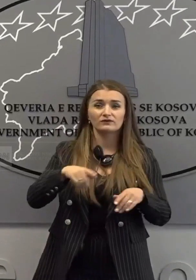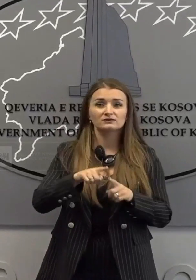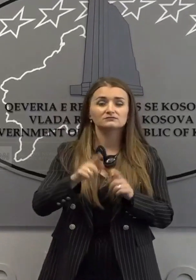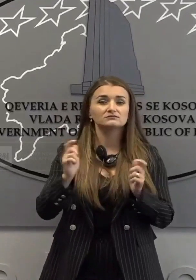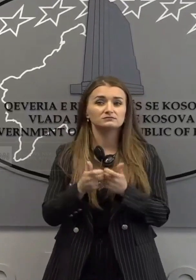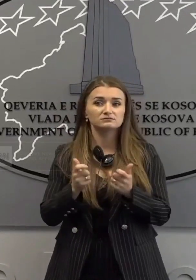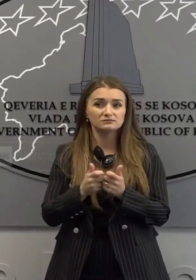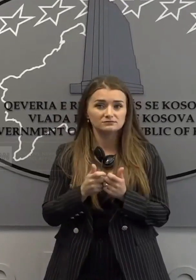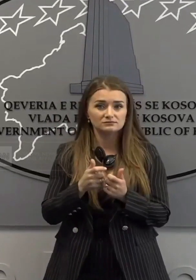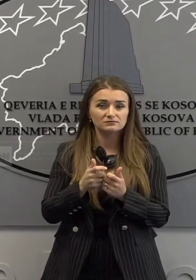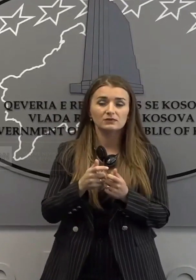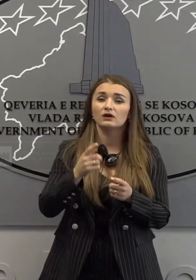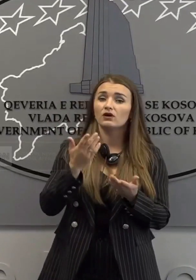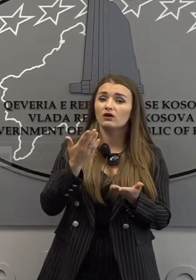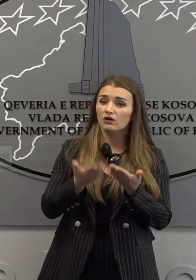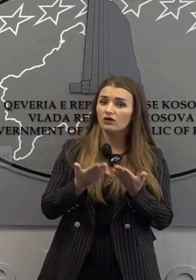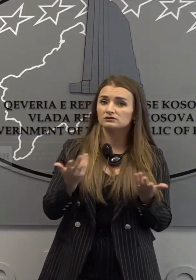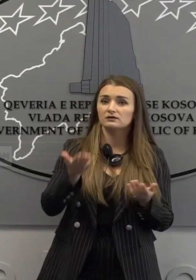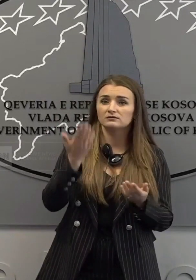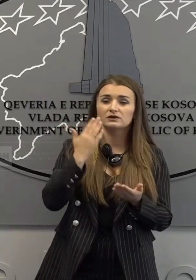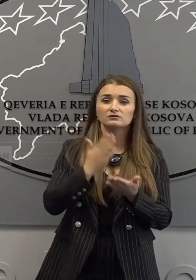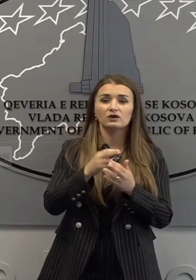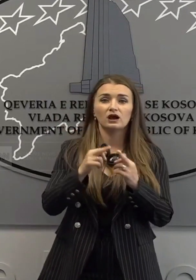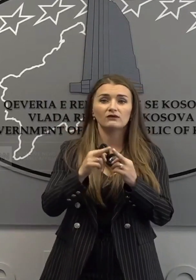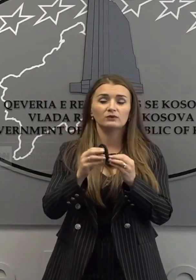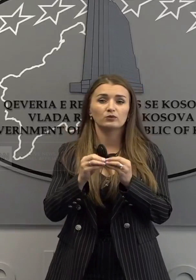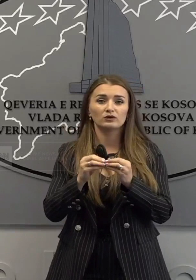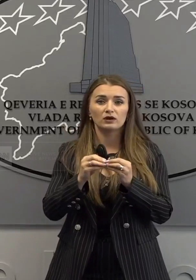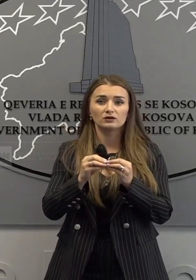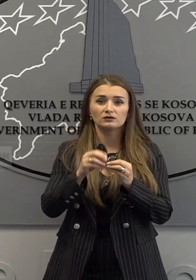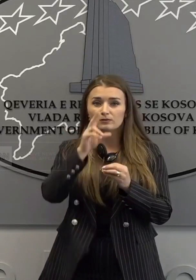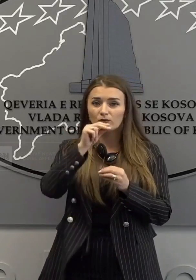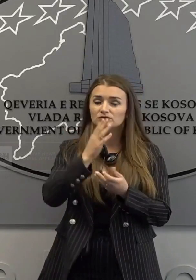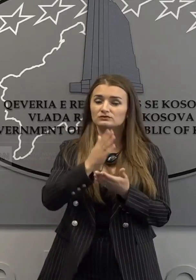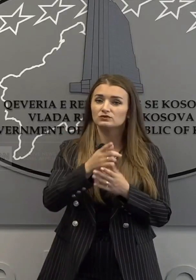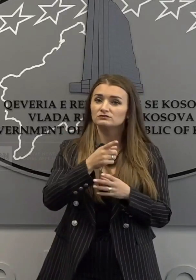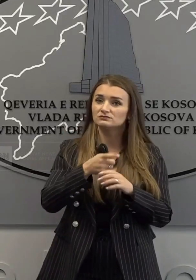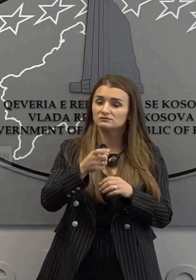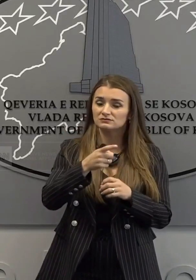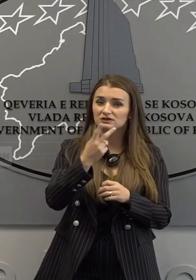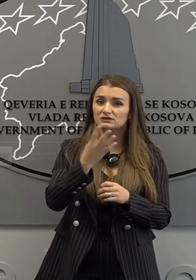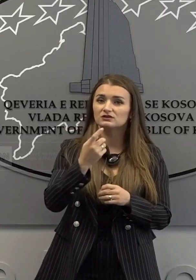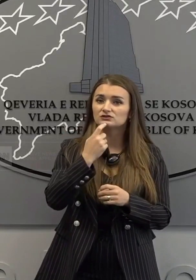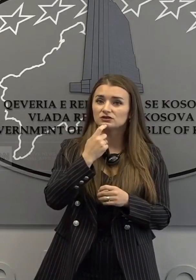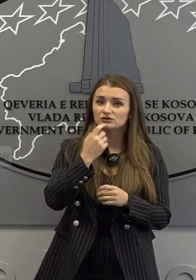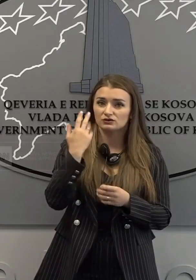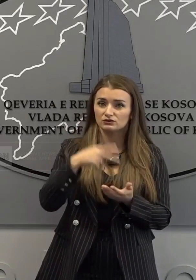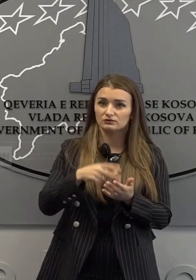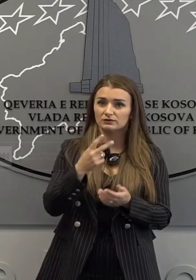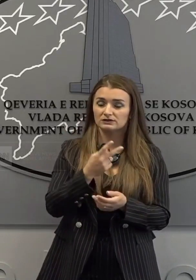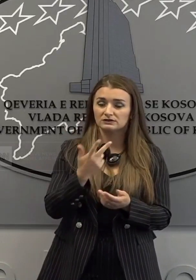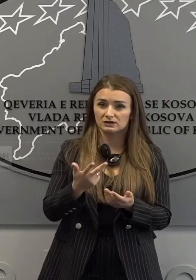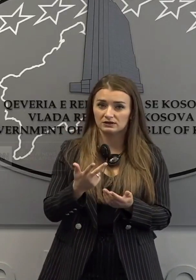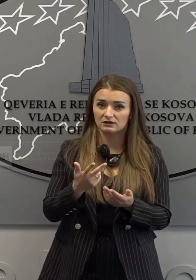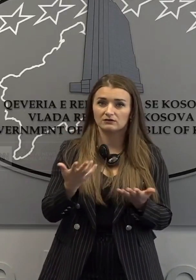kur u vra rështeri Afrim Bunjaku nga një grupi paramilitarve me 24 shtator të vitit kaluar, ne nuk do të